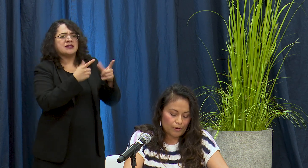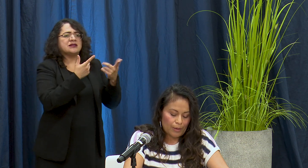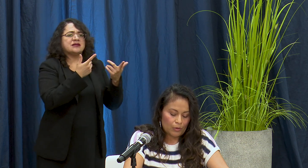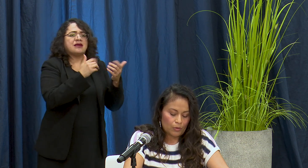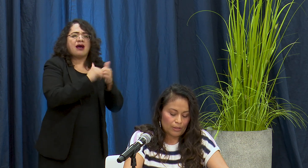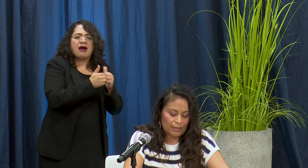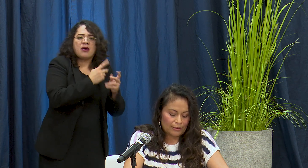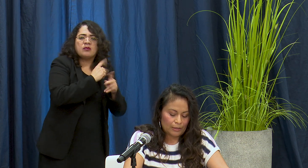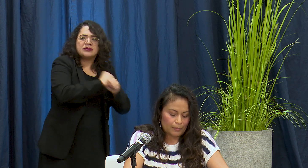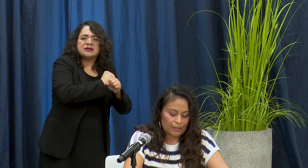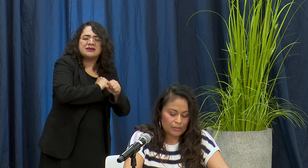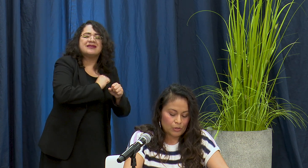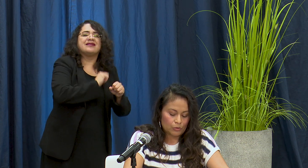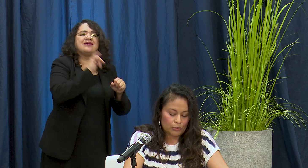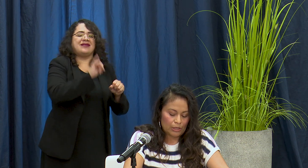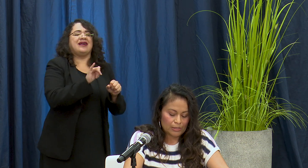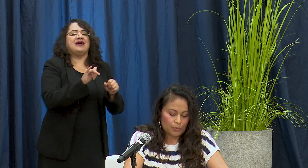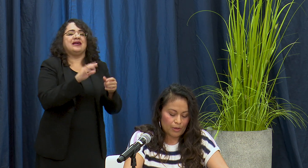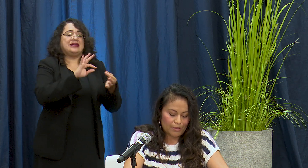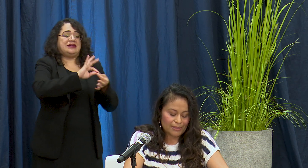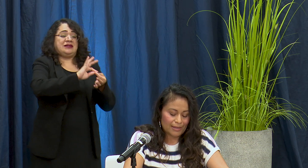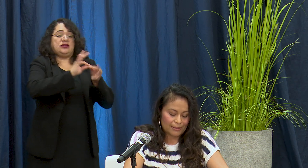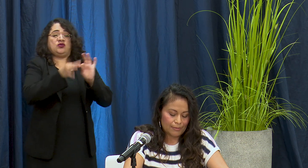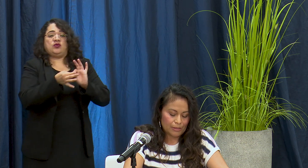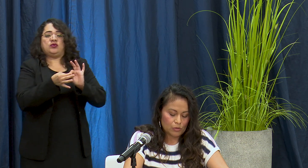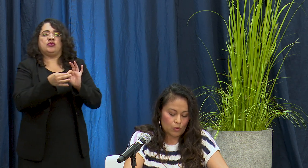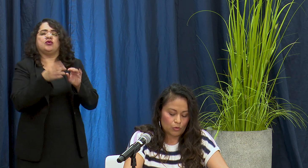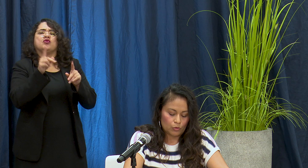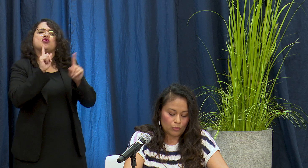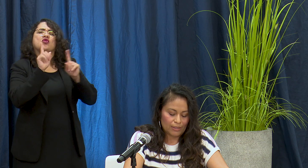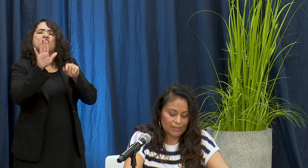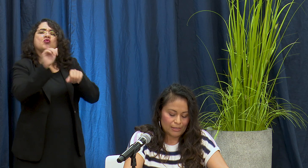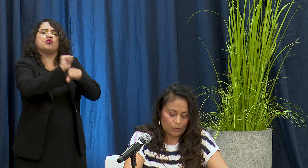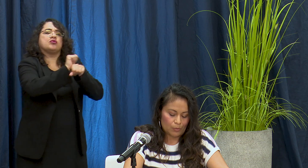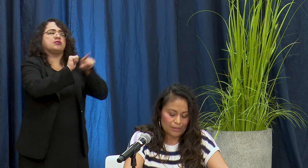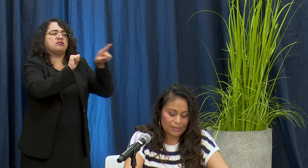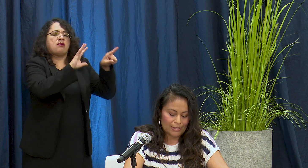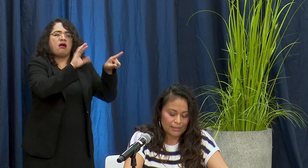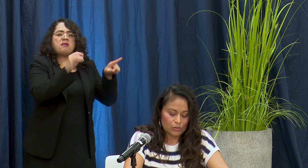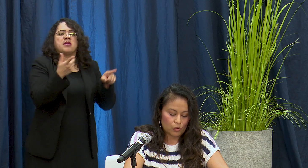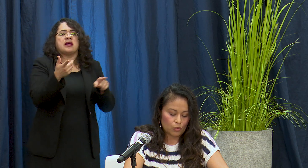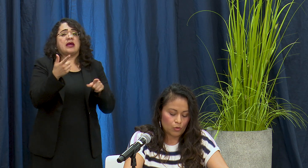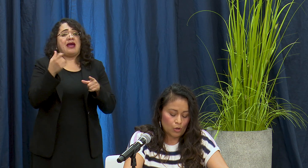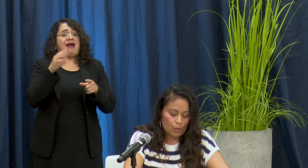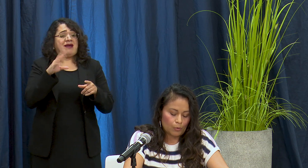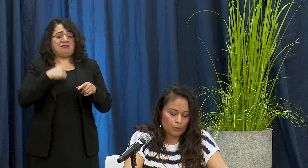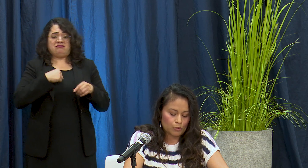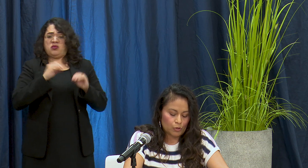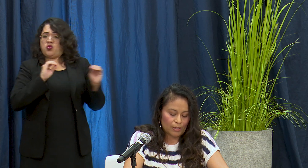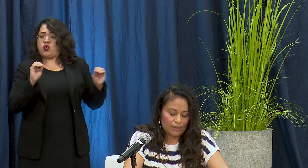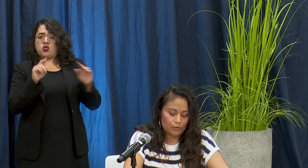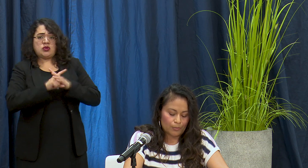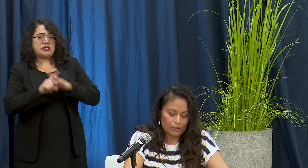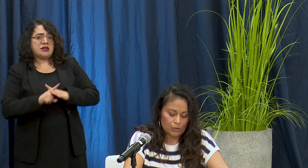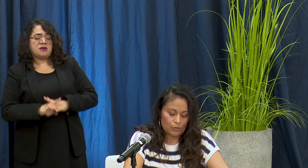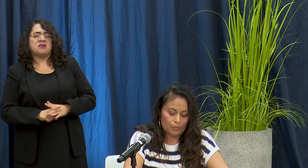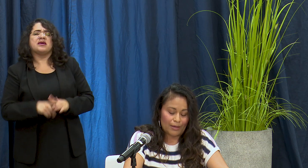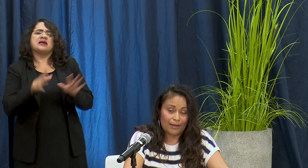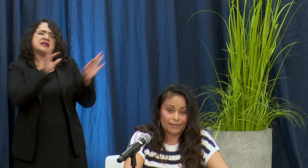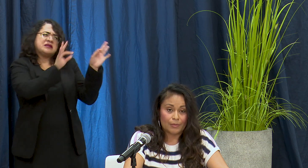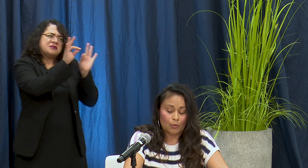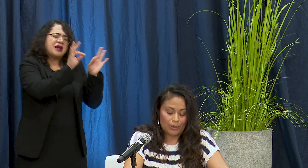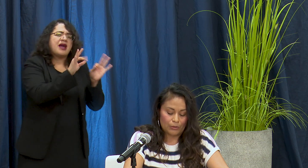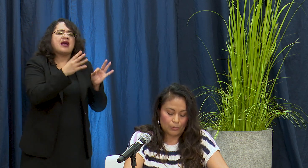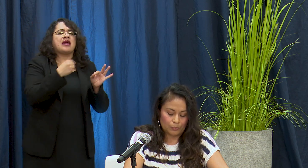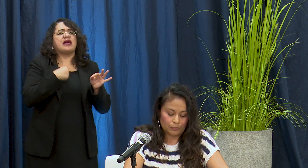Otro problema con la interpretación de las pruebas negativas cuando no tiene síntomas es que solo proporcionan información